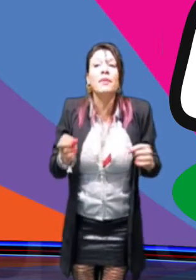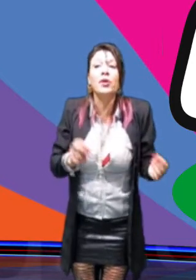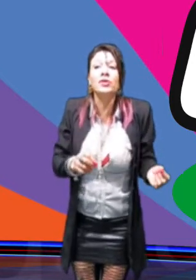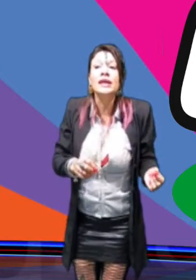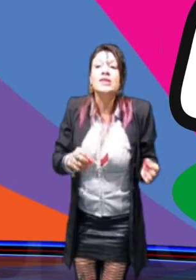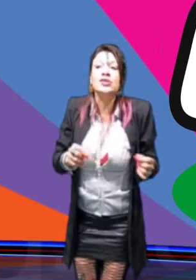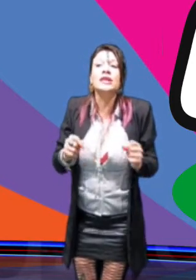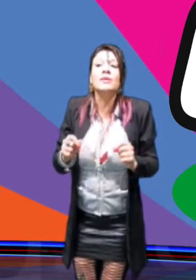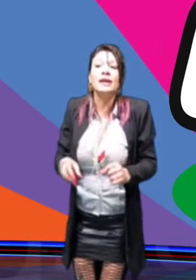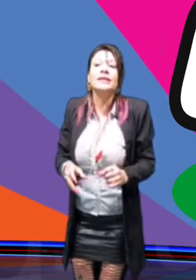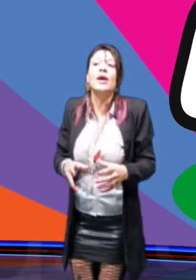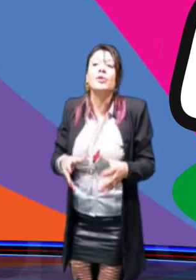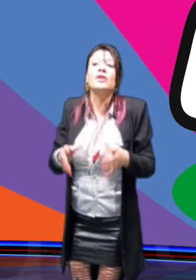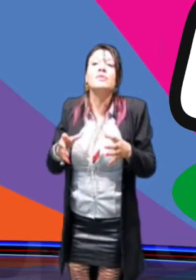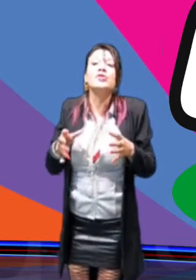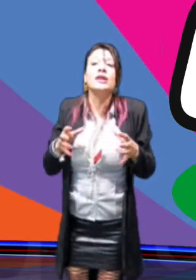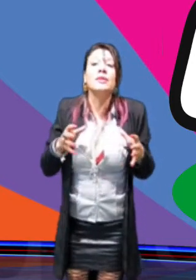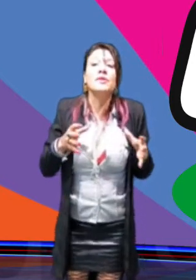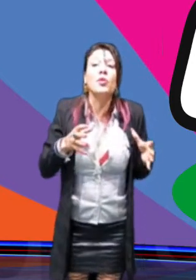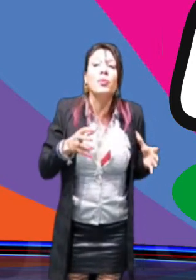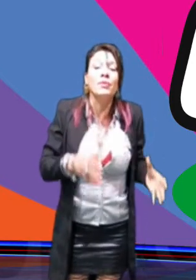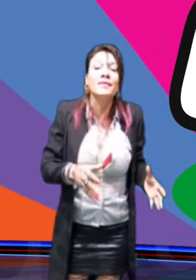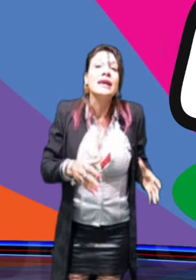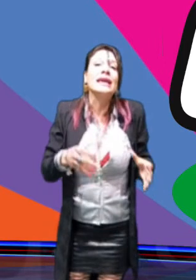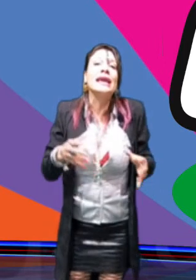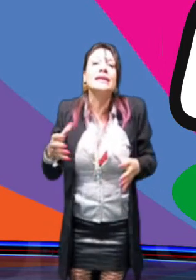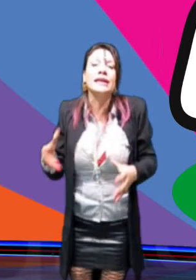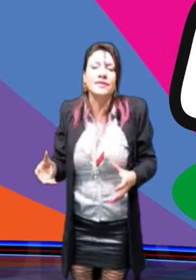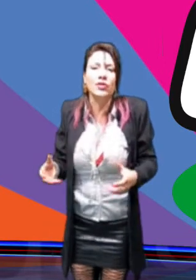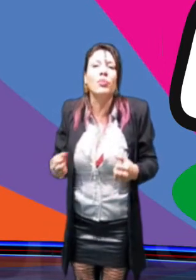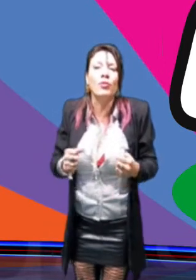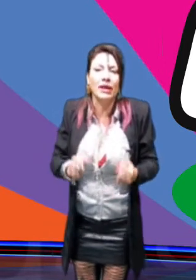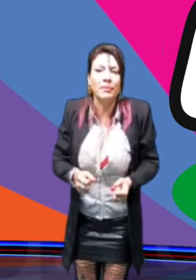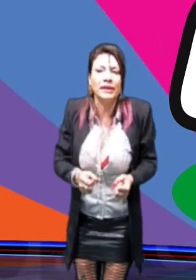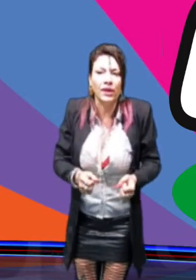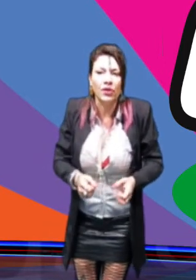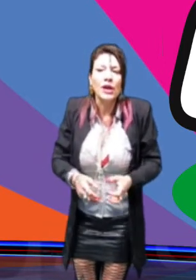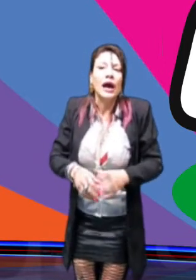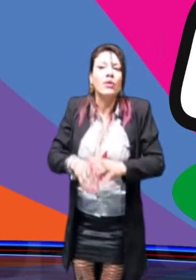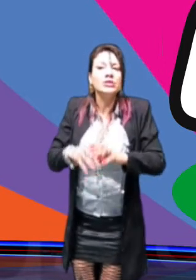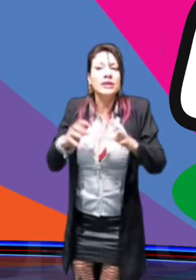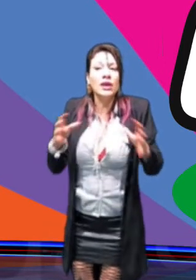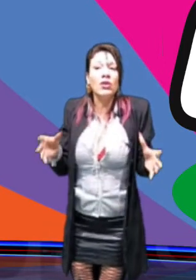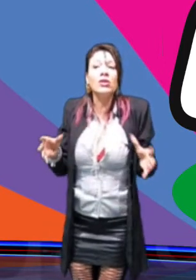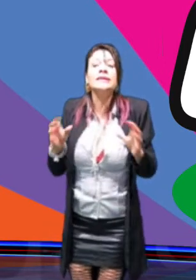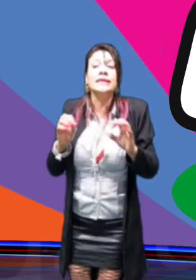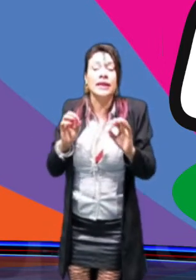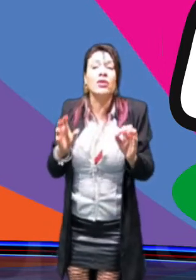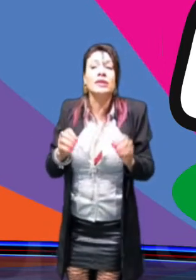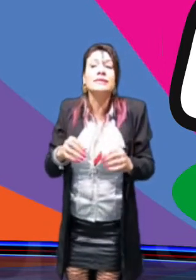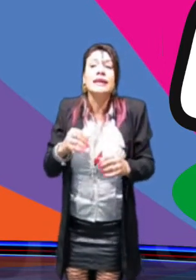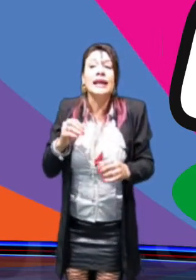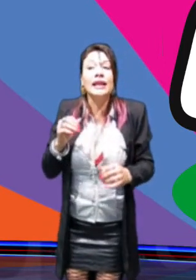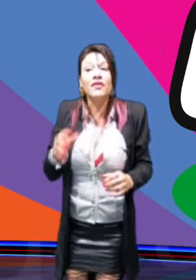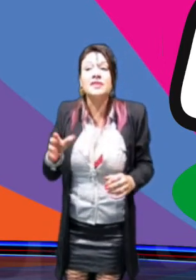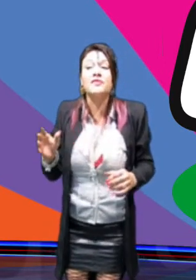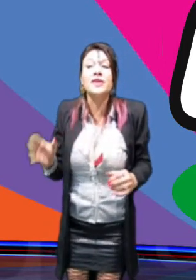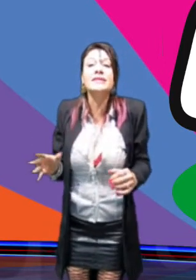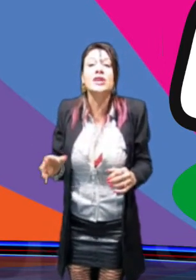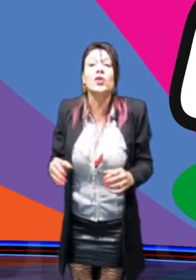transporte son equivalentes a unos 10 millones de pesos por mes, que estaría siendo un poco más respaldado. Aún sin recortes, el